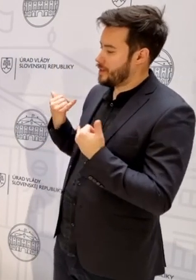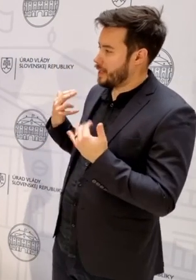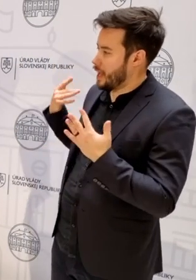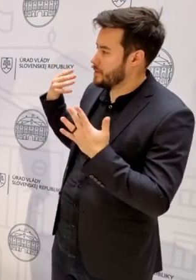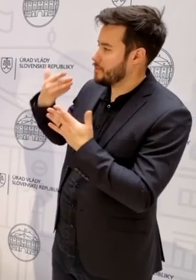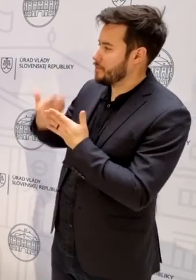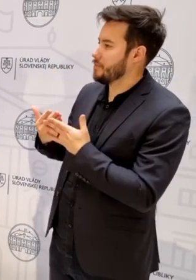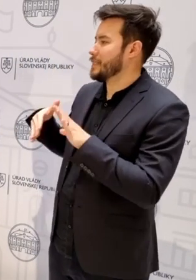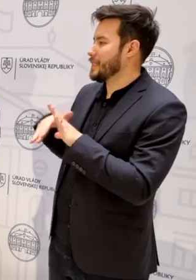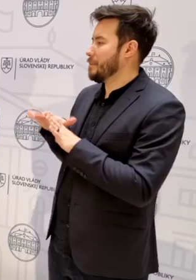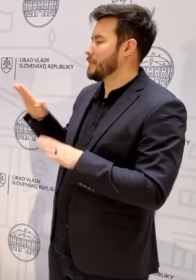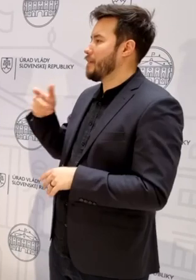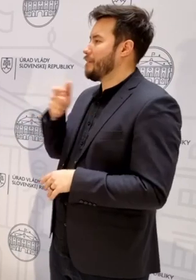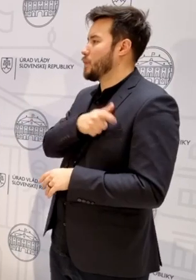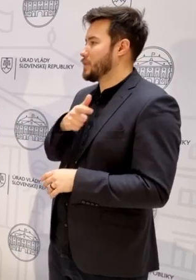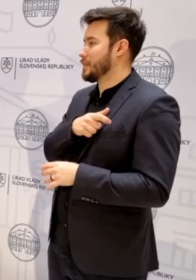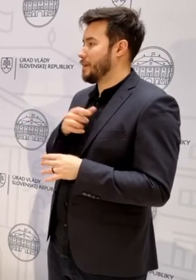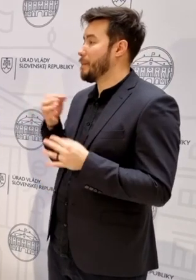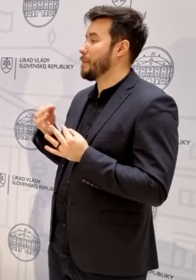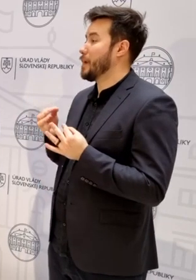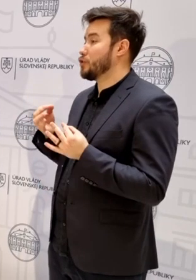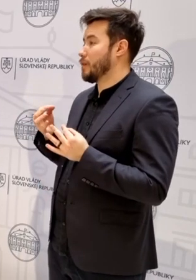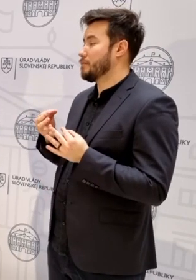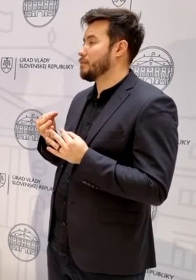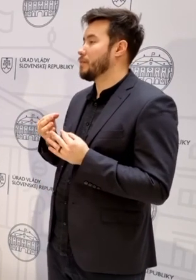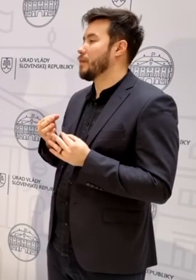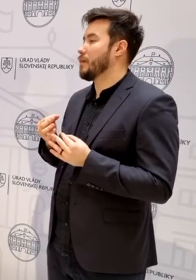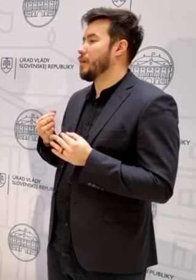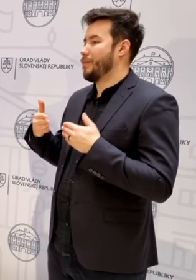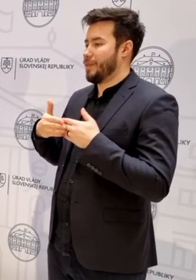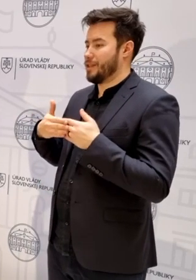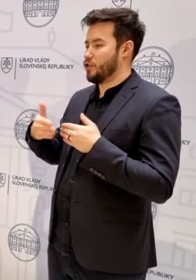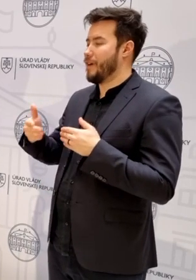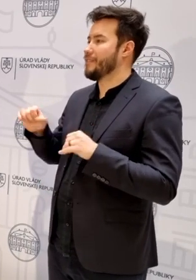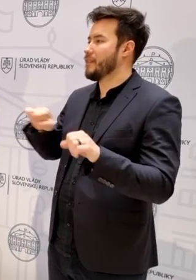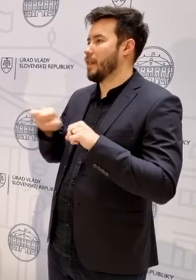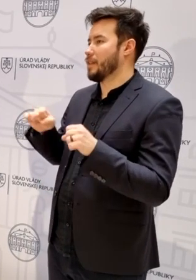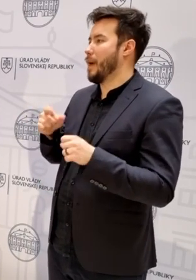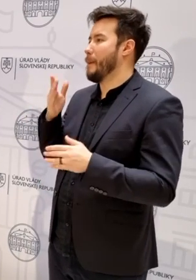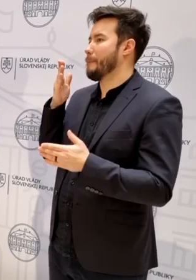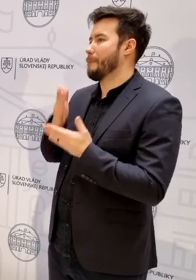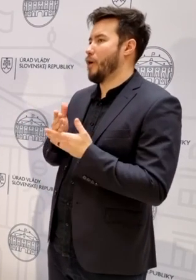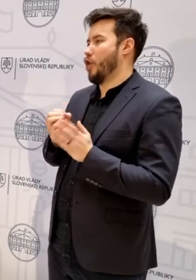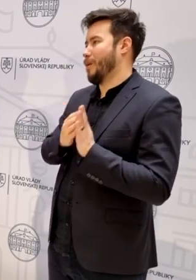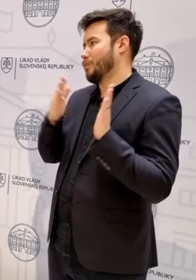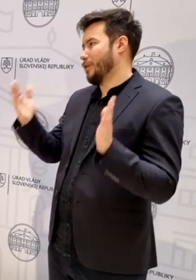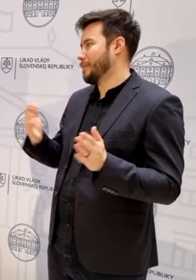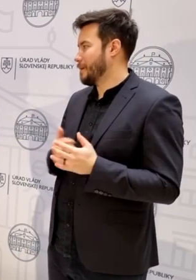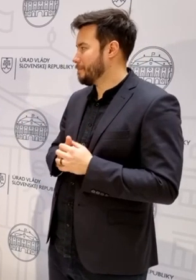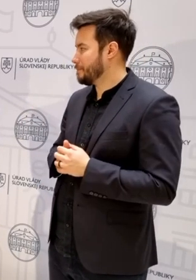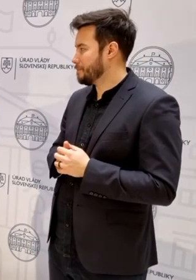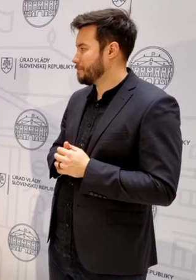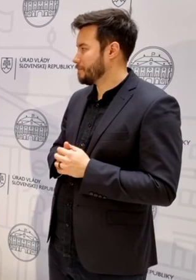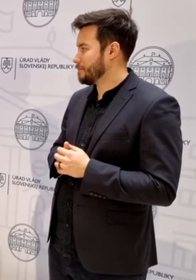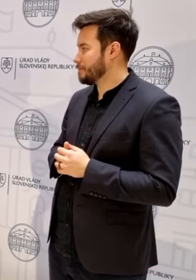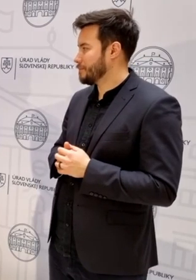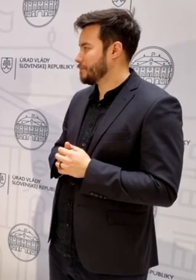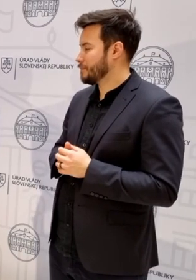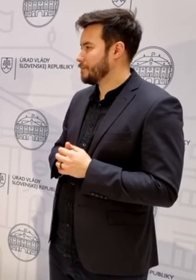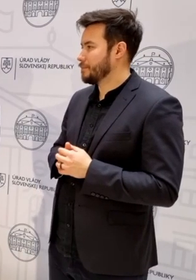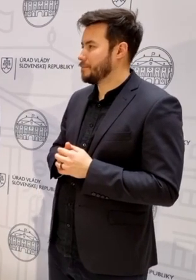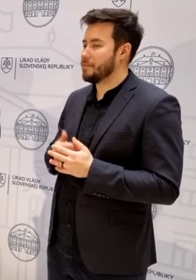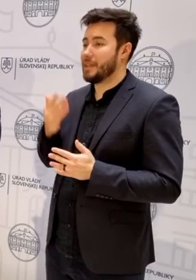pôsobenie vo funkcii, keďže sa blížime teda k tomu, že vláda už je v polovičke svojho obdobia? Tak neviem,